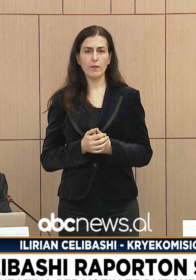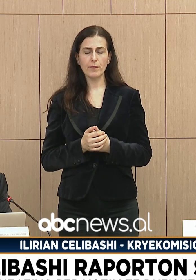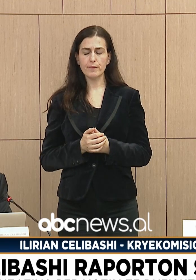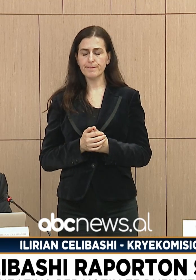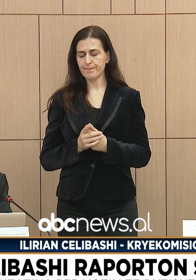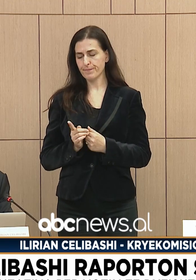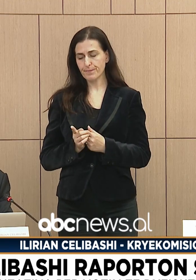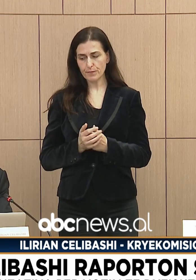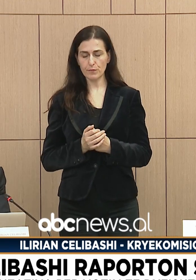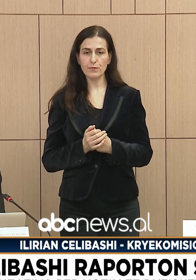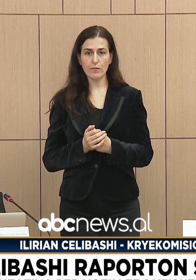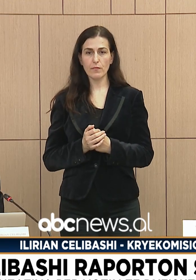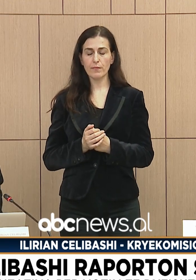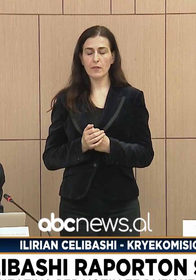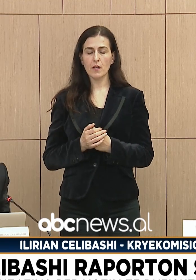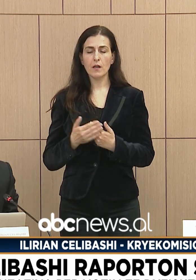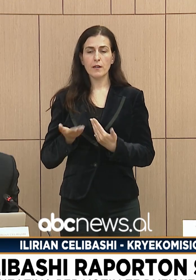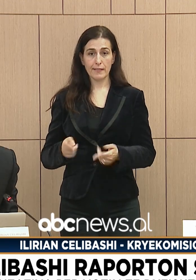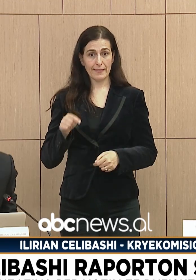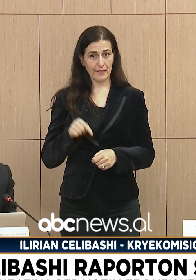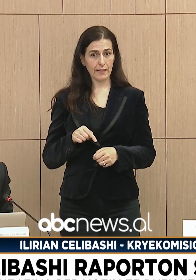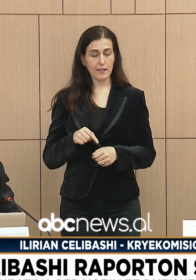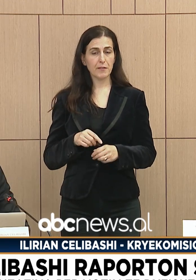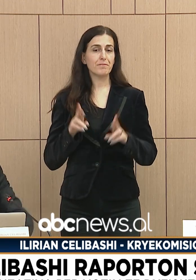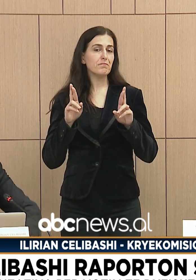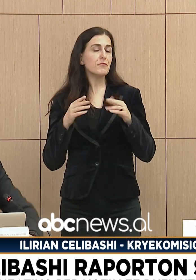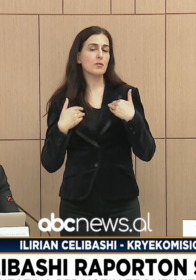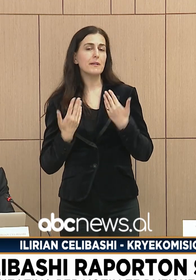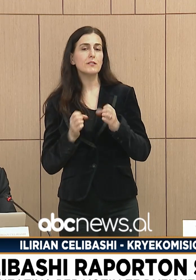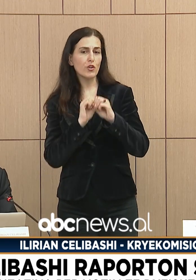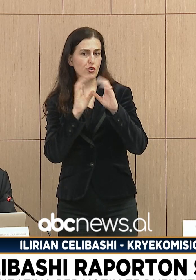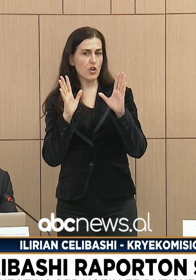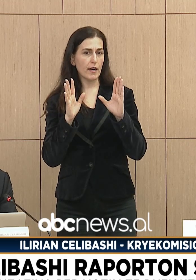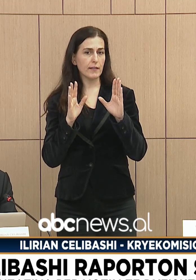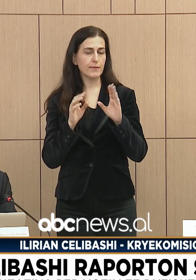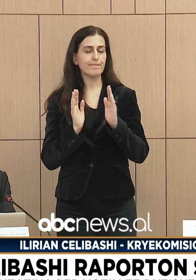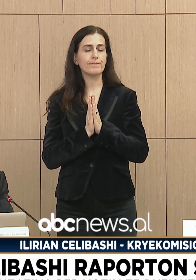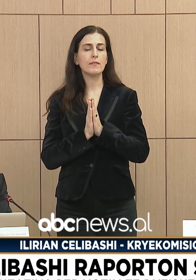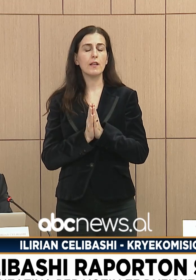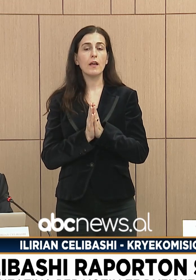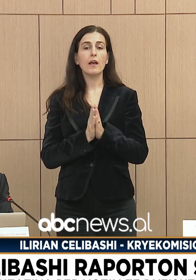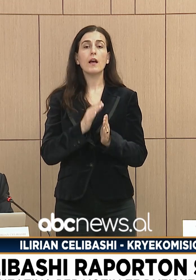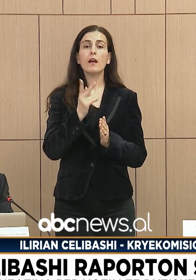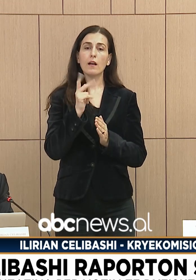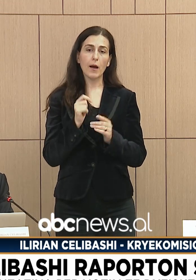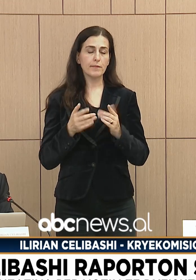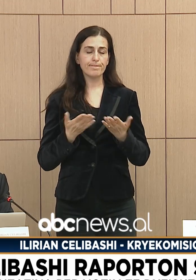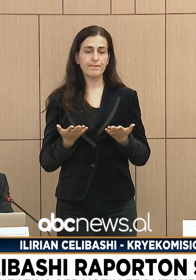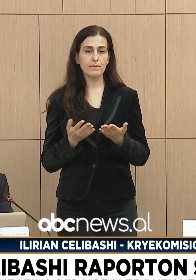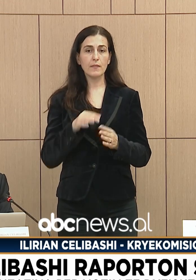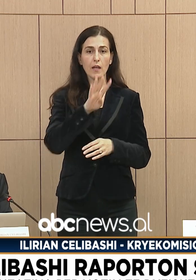Janë, përshim, shpresoj që ta qartësojmë këtë dhe ta kuptojmë. Janë